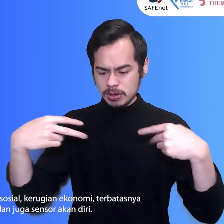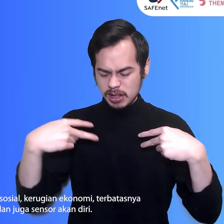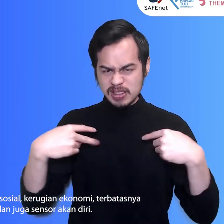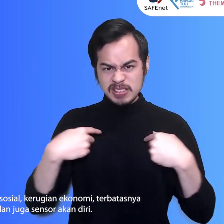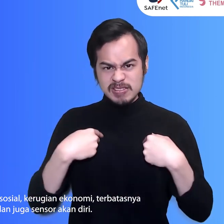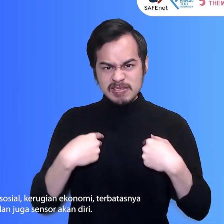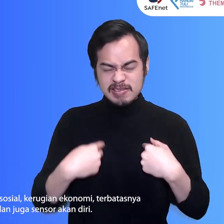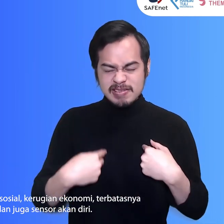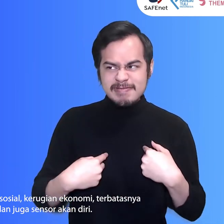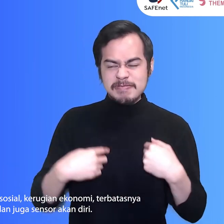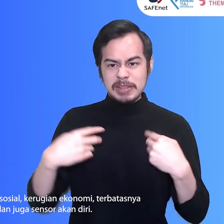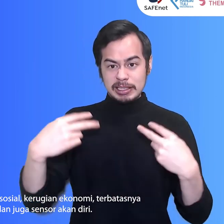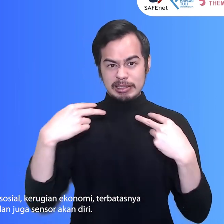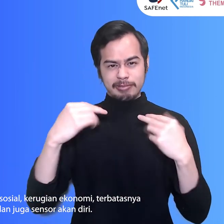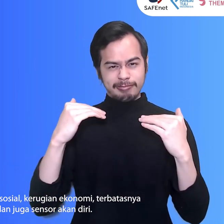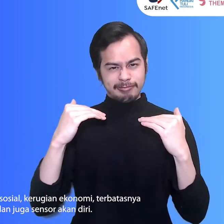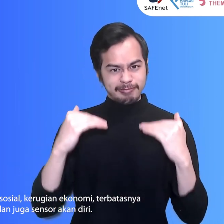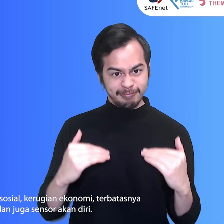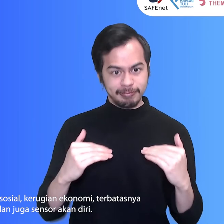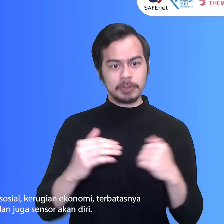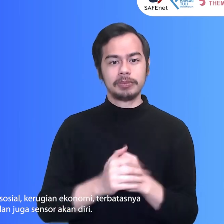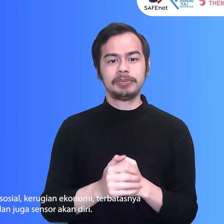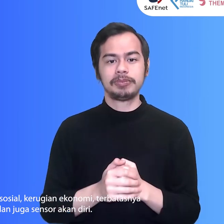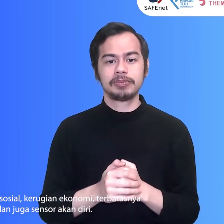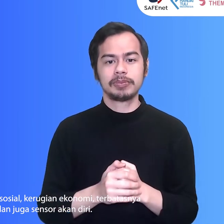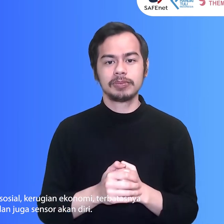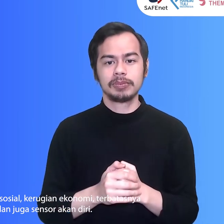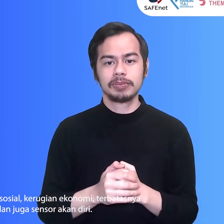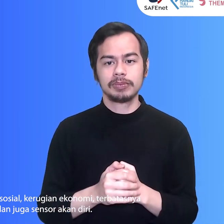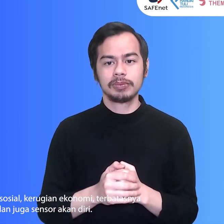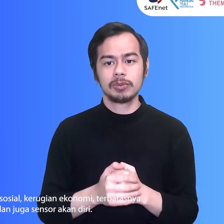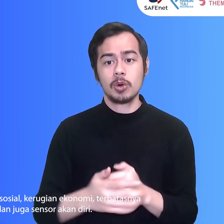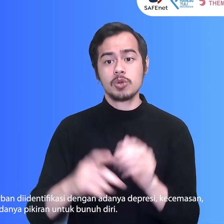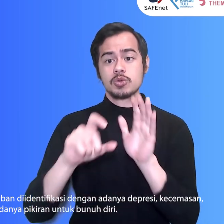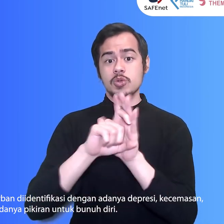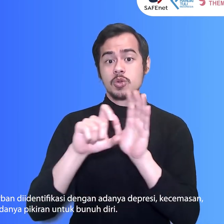MP3 Hai dan juga sensor akan diri